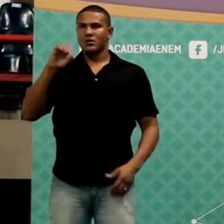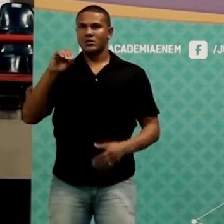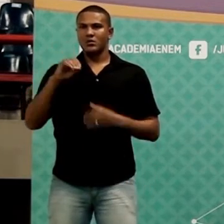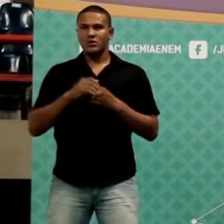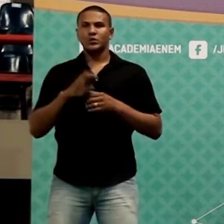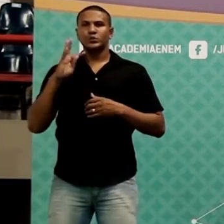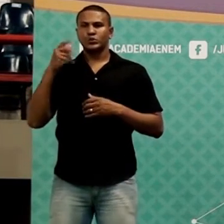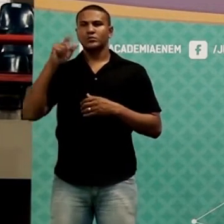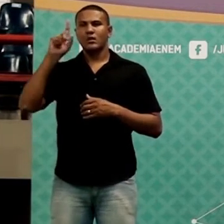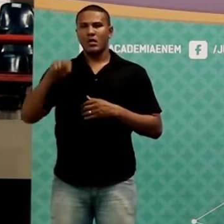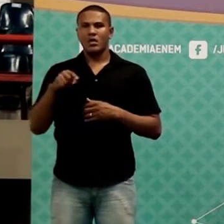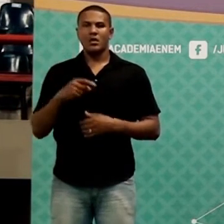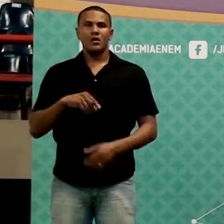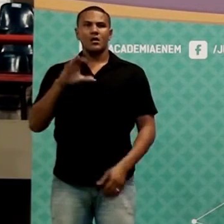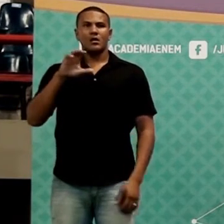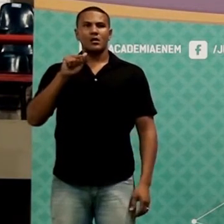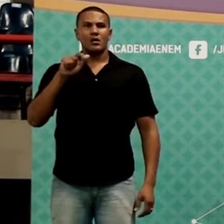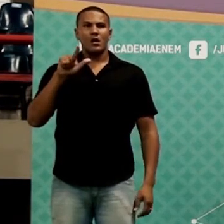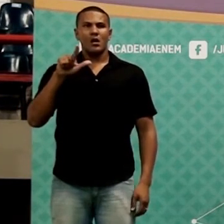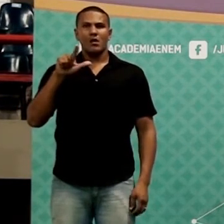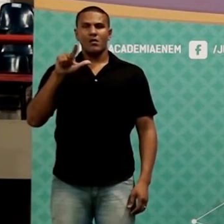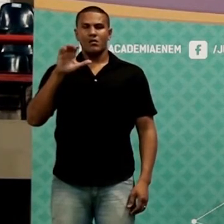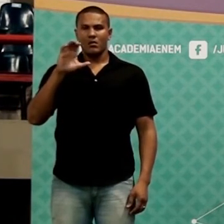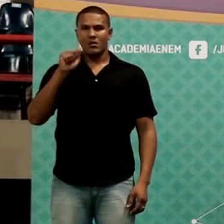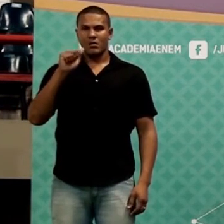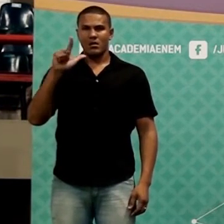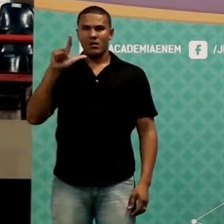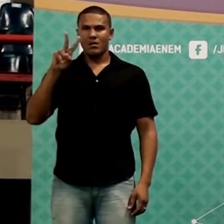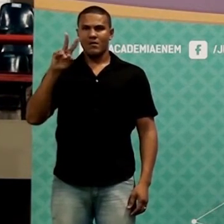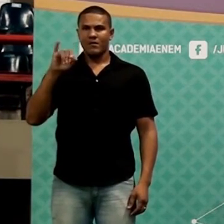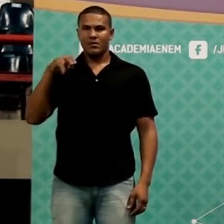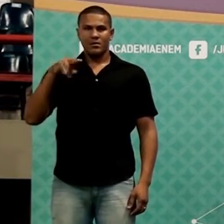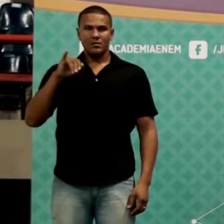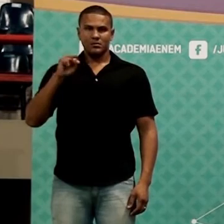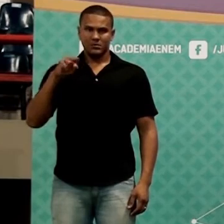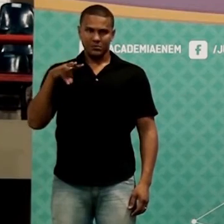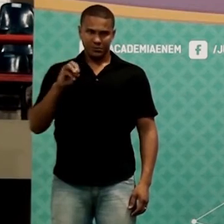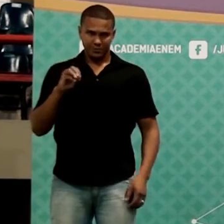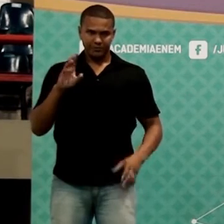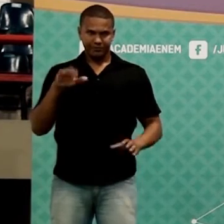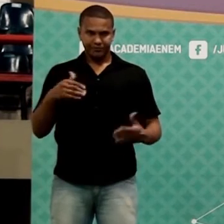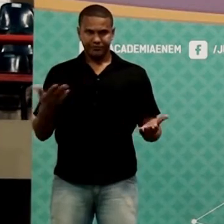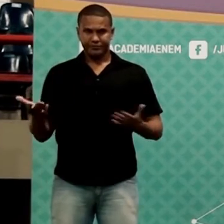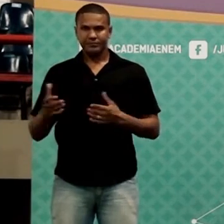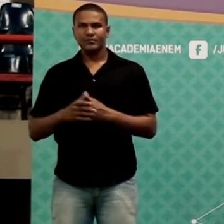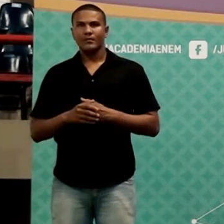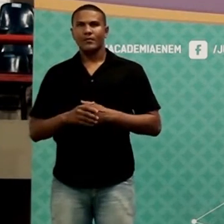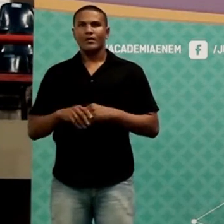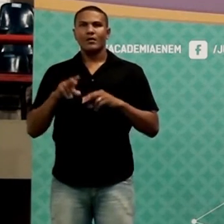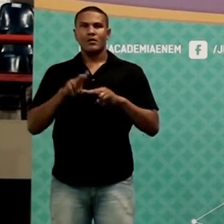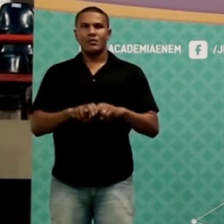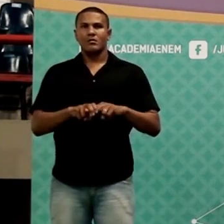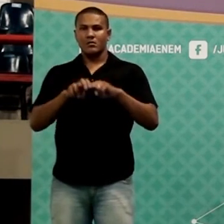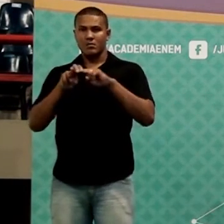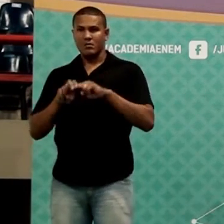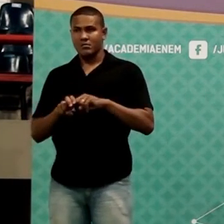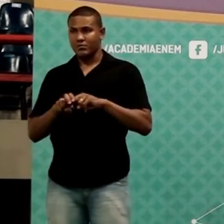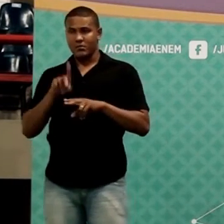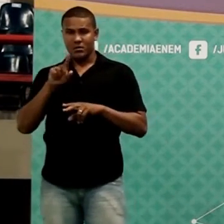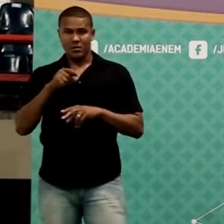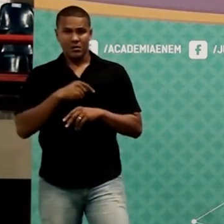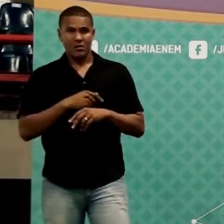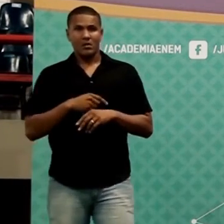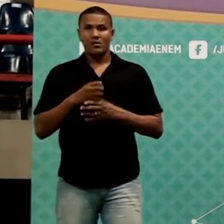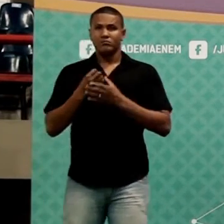que nós vamos já falar, tá? Então, a Igreja Luterana, além dos dois sacramentos, permite a interpretação